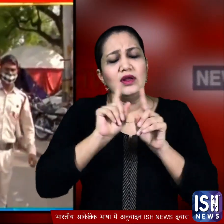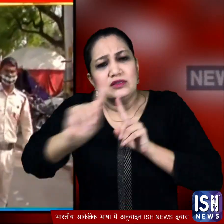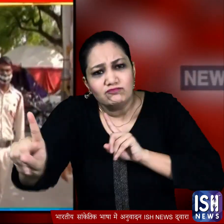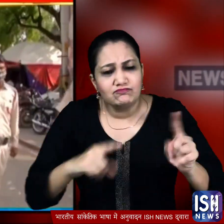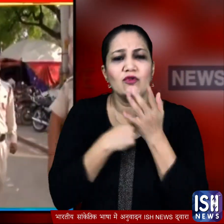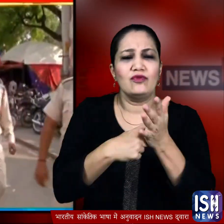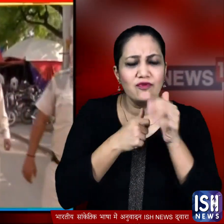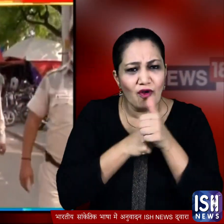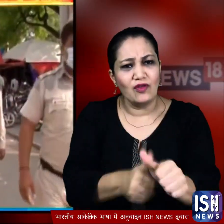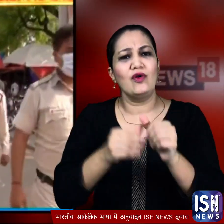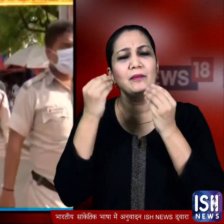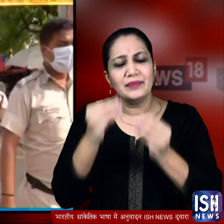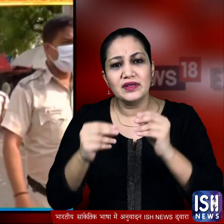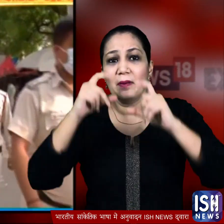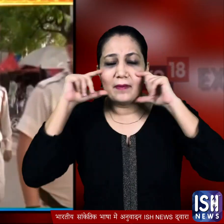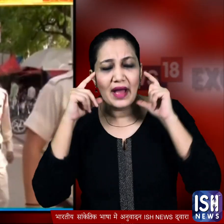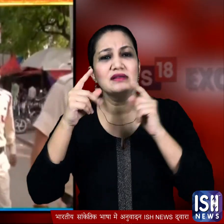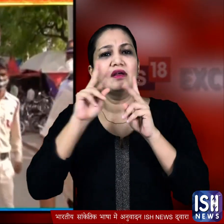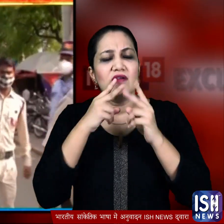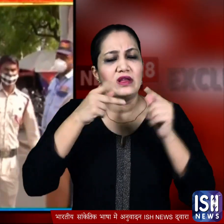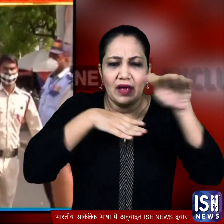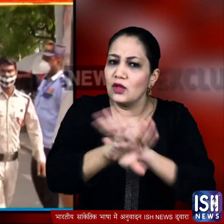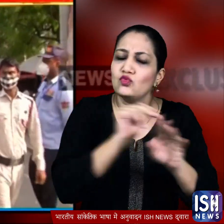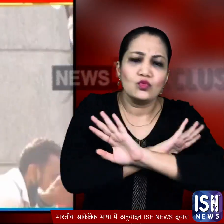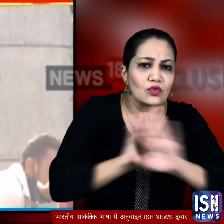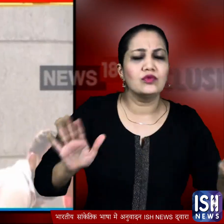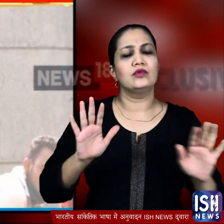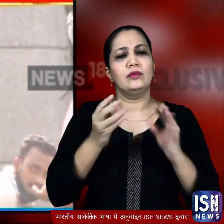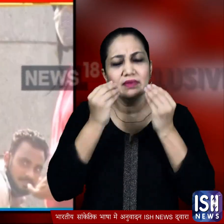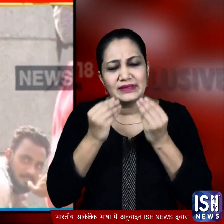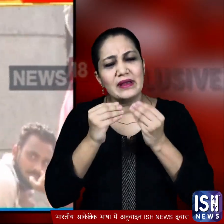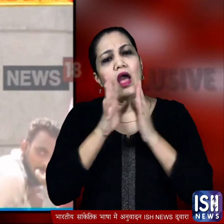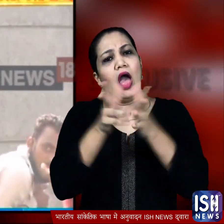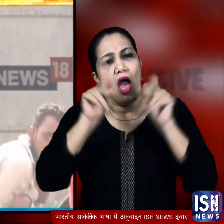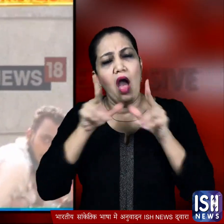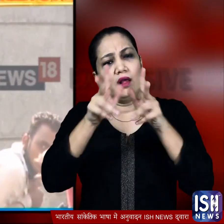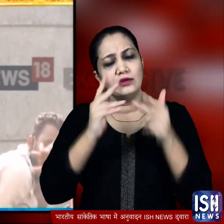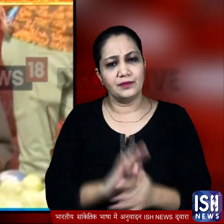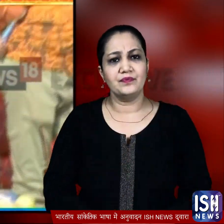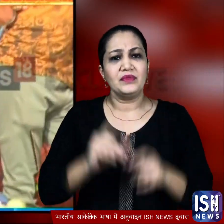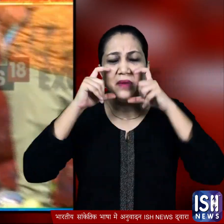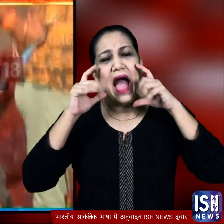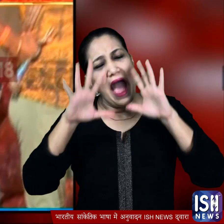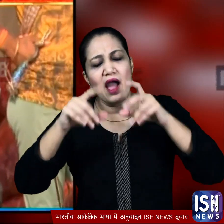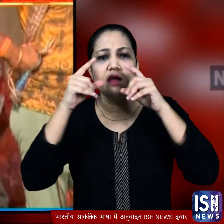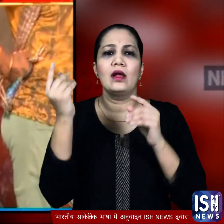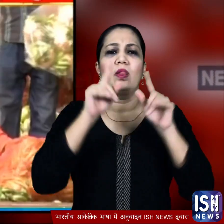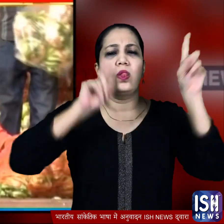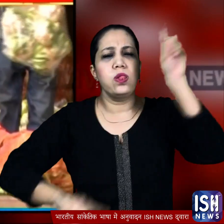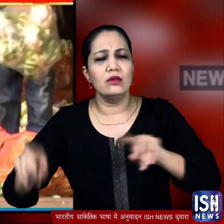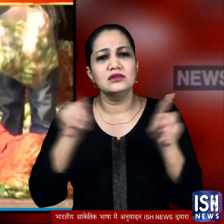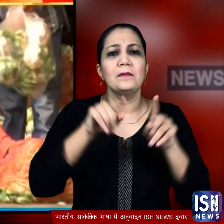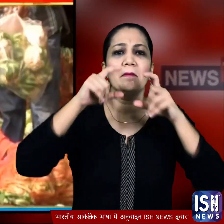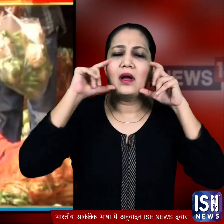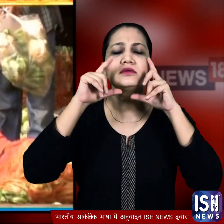दूरी का पालन करें। कोई भी व्यक्ति बिना मास्क के मंडी में ना रहे। मास्क लगाने के नाम पर तो वहां मौजूद कई लोगों ने केवल खाना पूर्ति की।